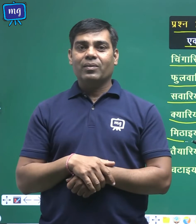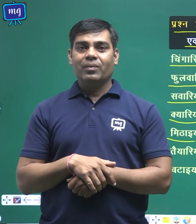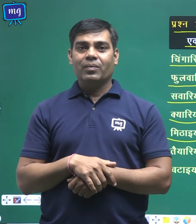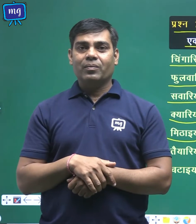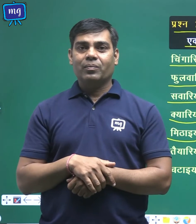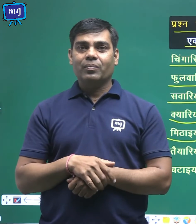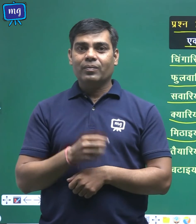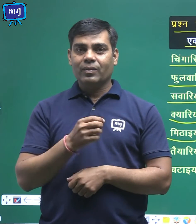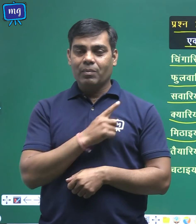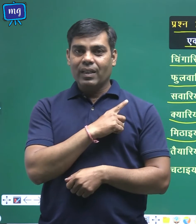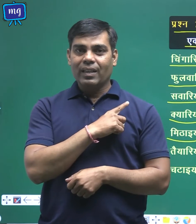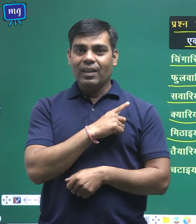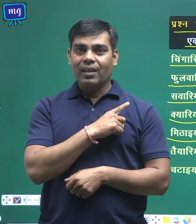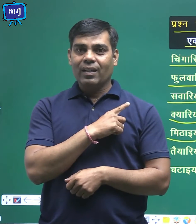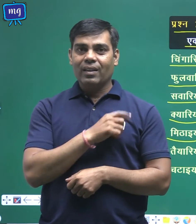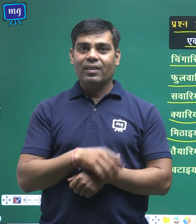मिठाइयाँ